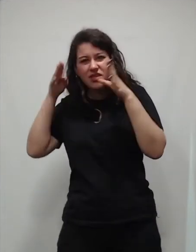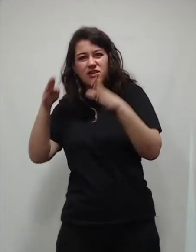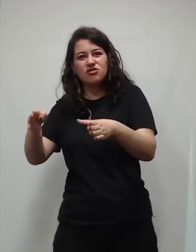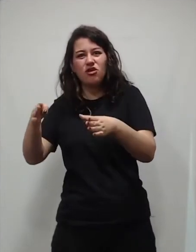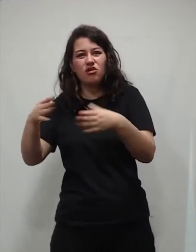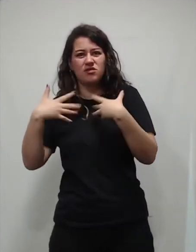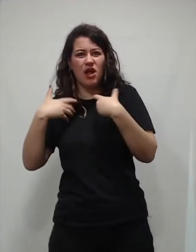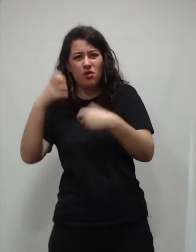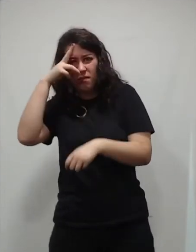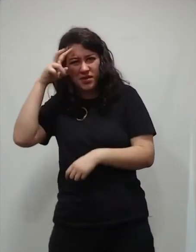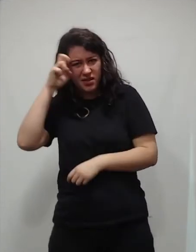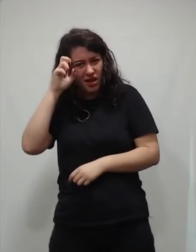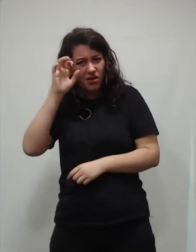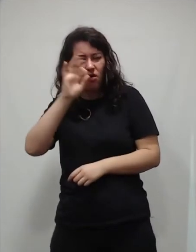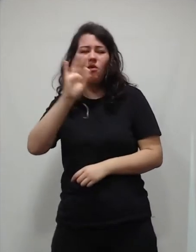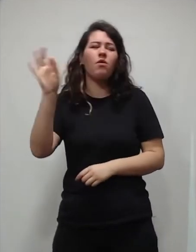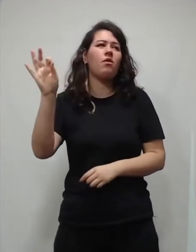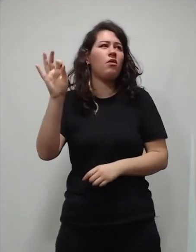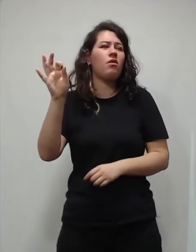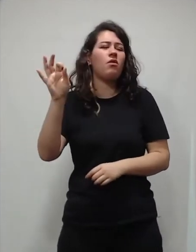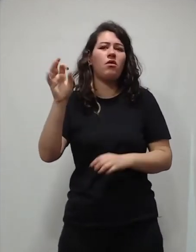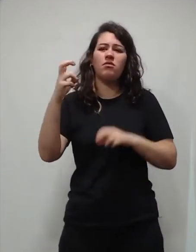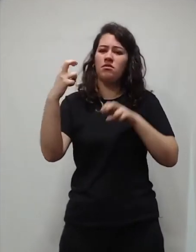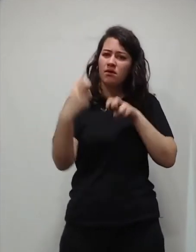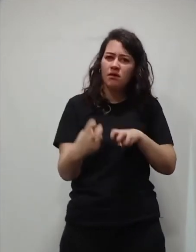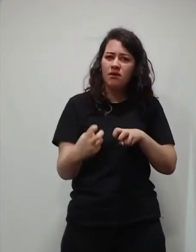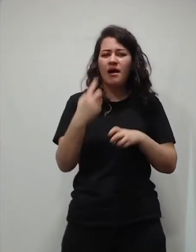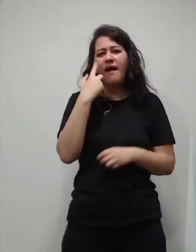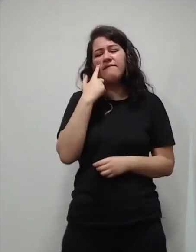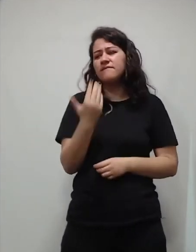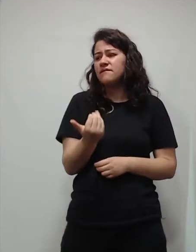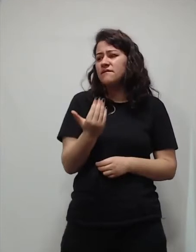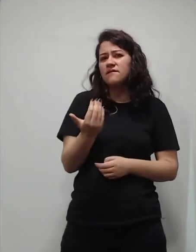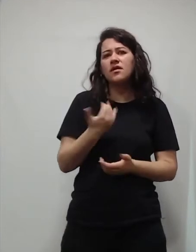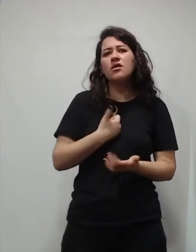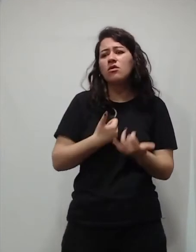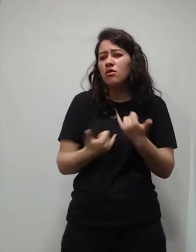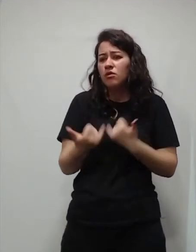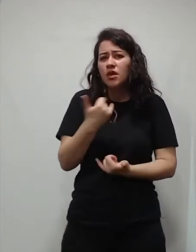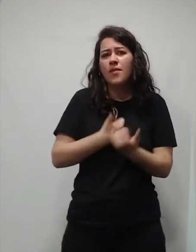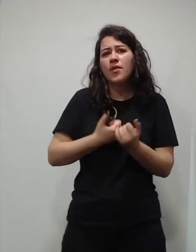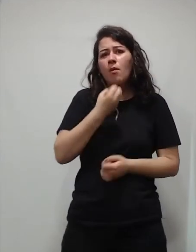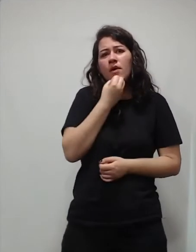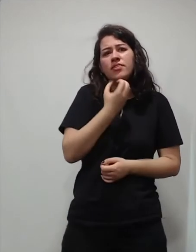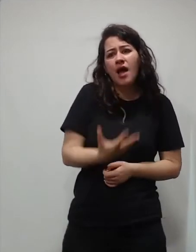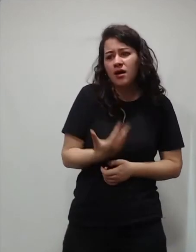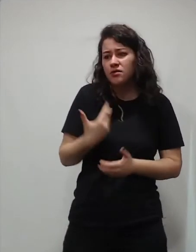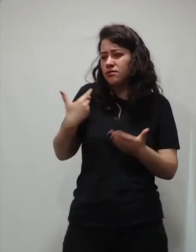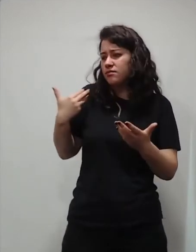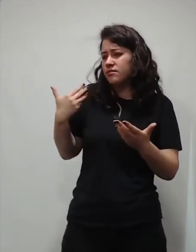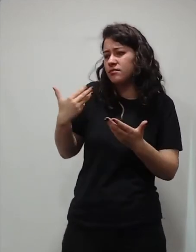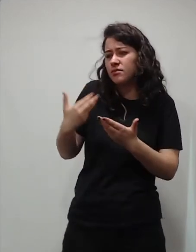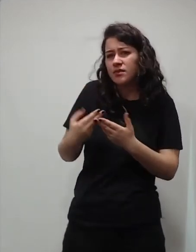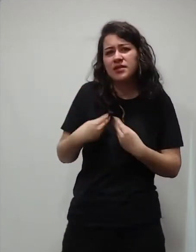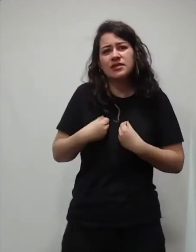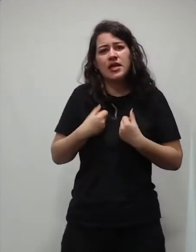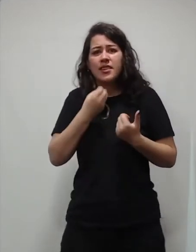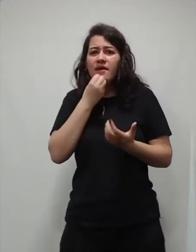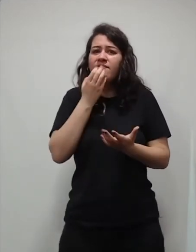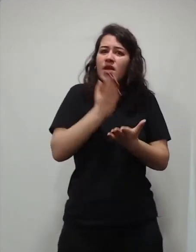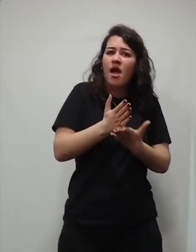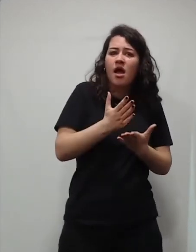atención sanitaria? ¿O deberíamos de sentarnos a ver cómo estamos transitando el bienestar y